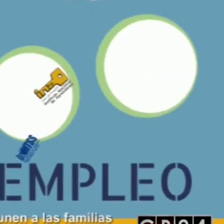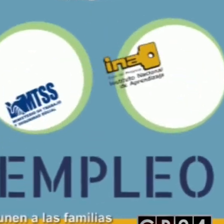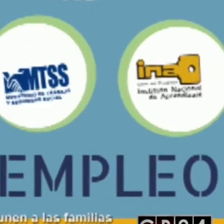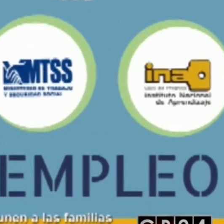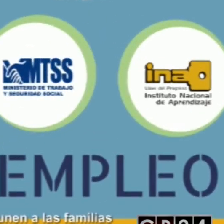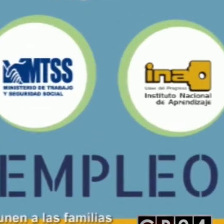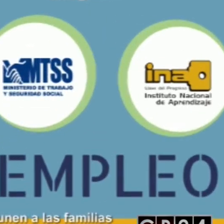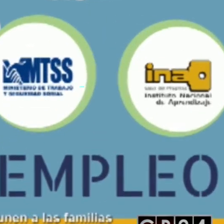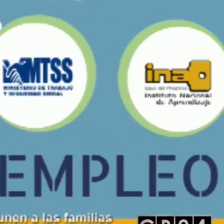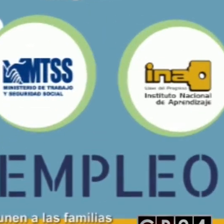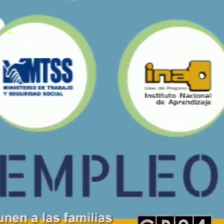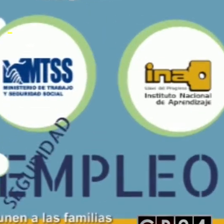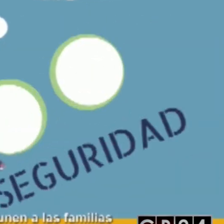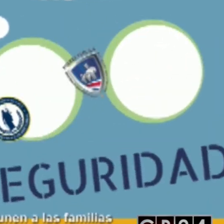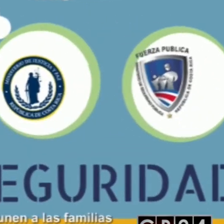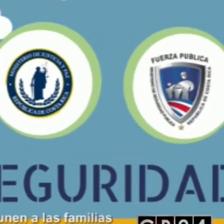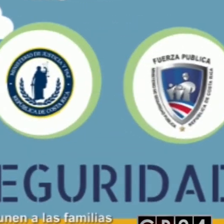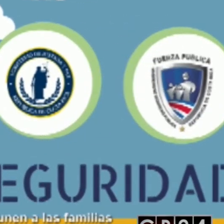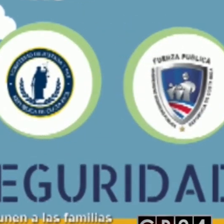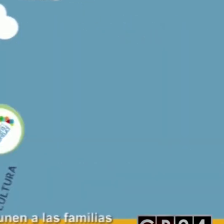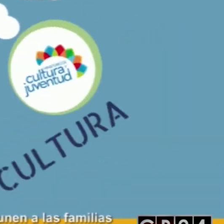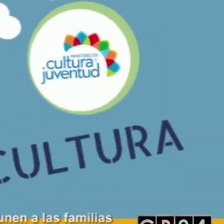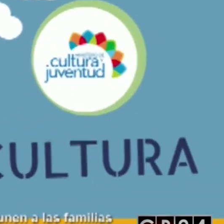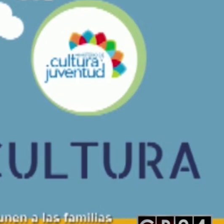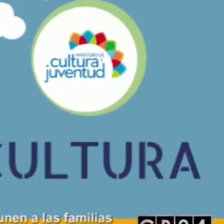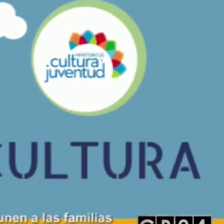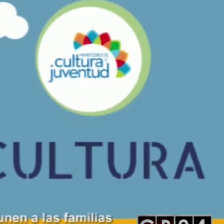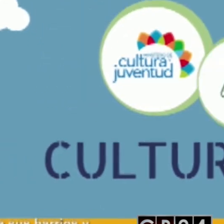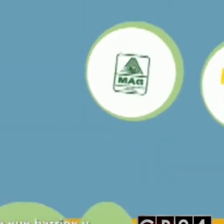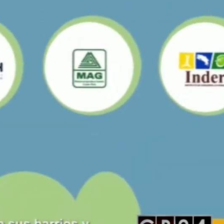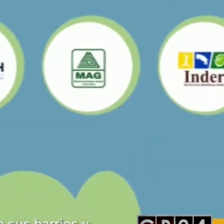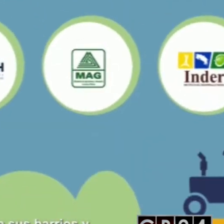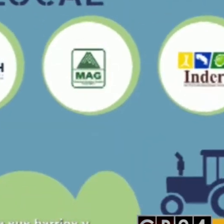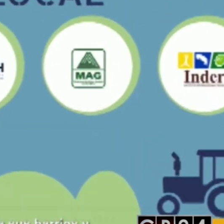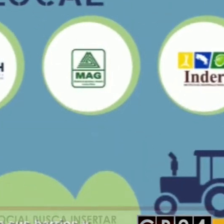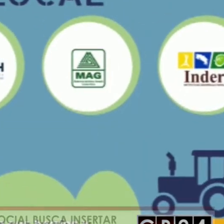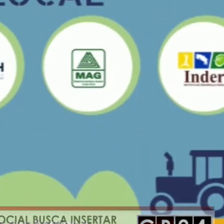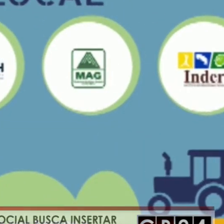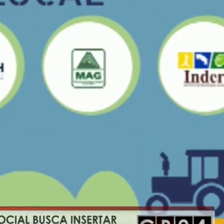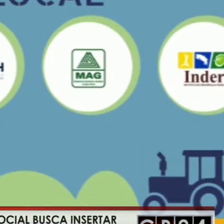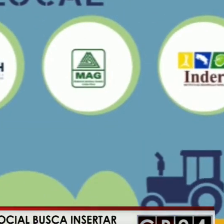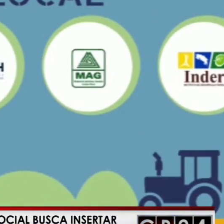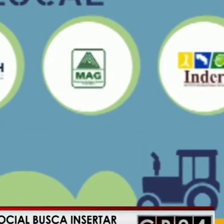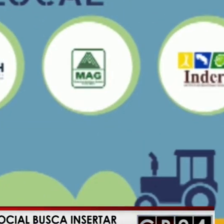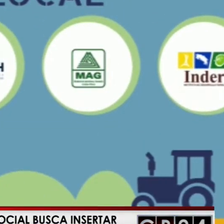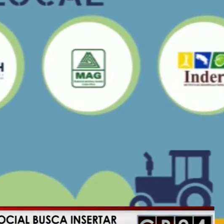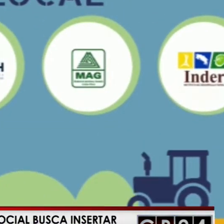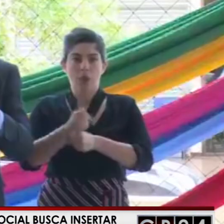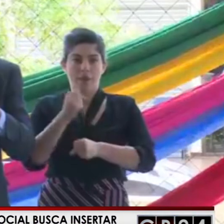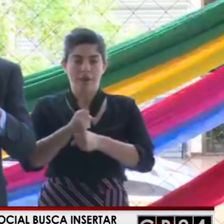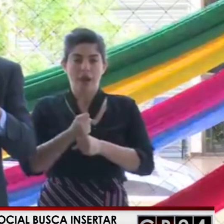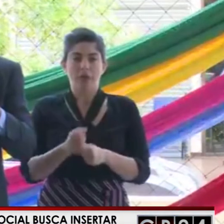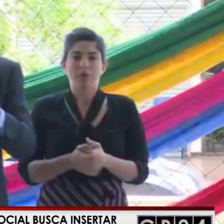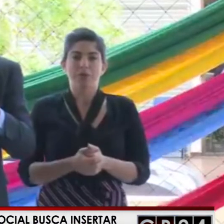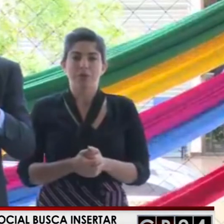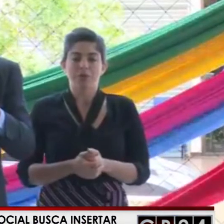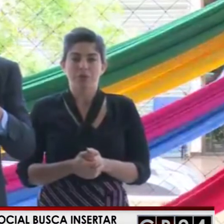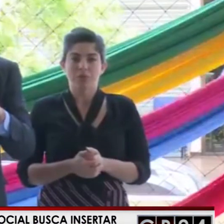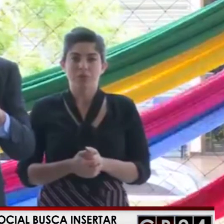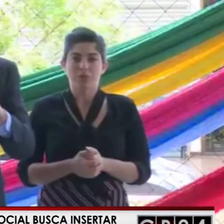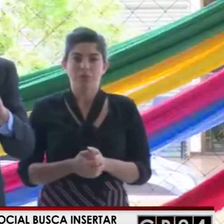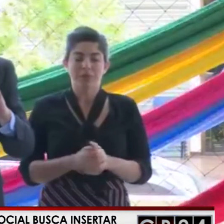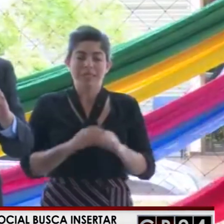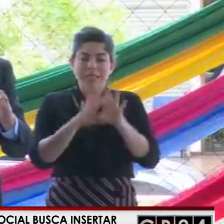Los cinco componentes de esta política y que amplían la estrategia Puente al Desarrollo son Puente al Bienestar, Puente a la Comunidad,